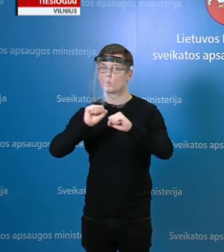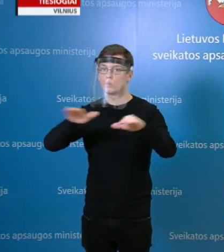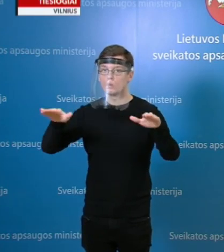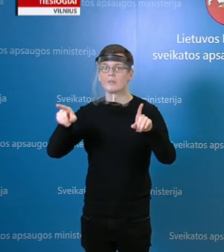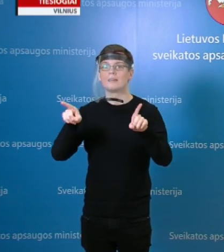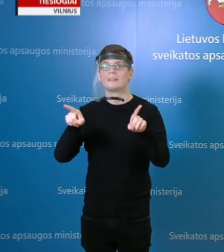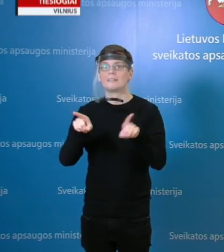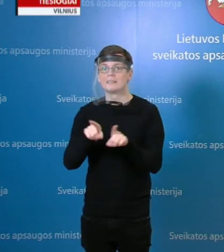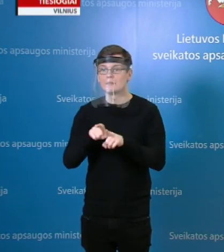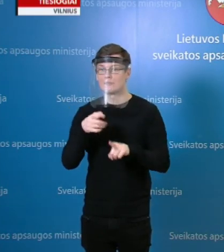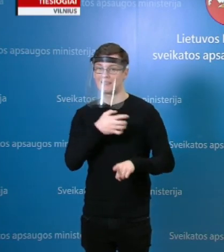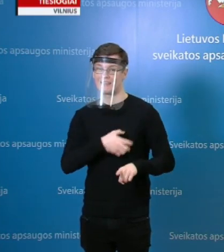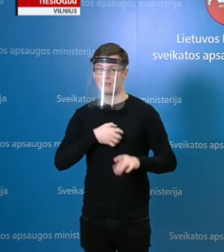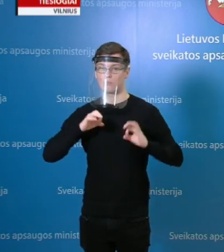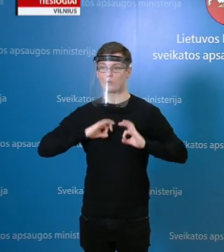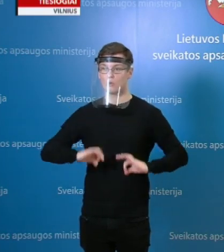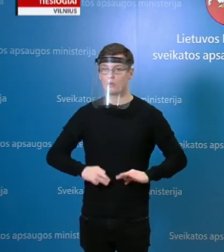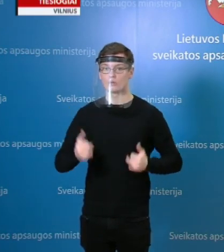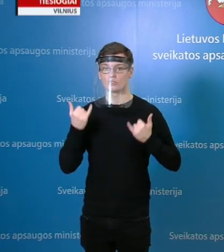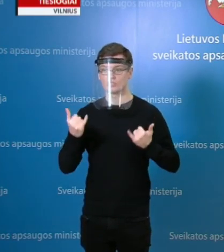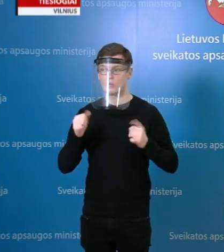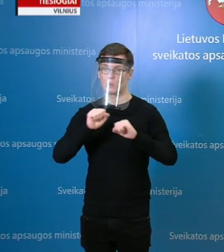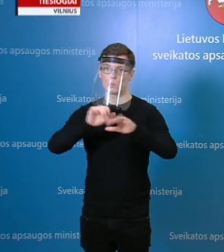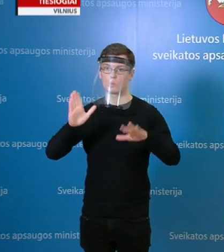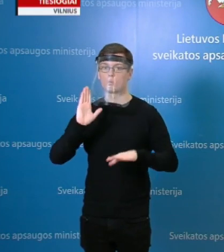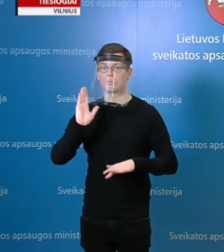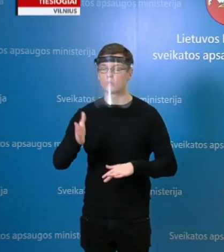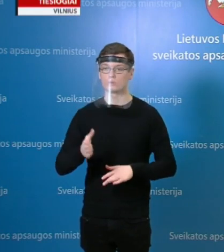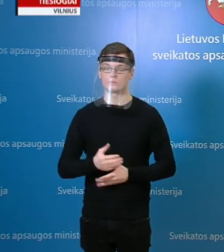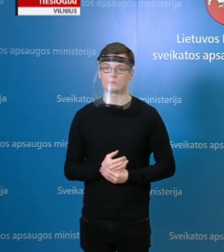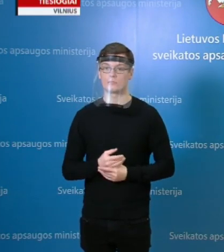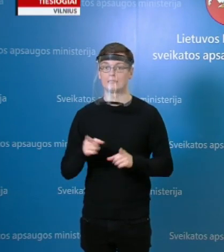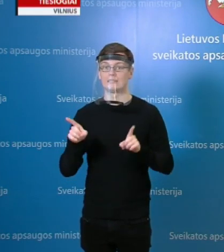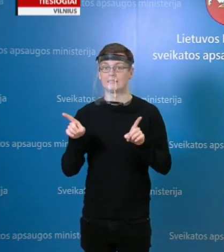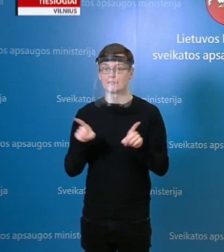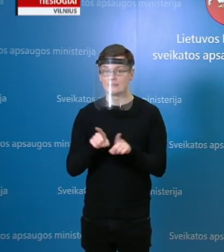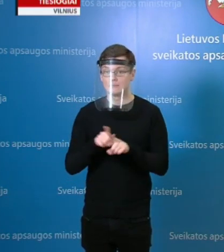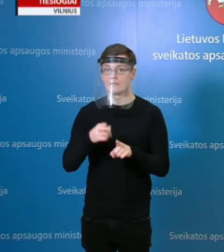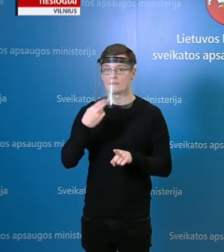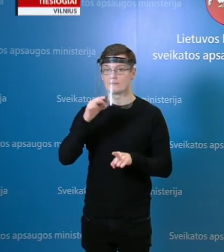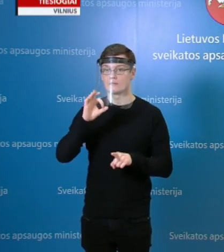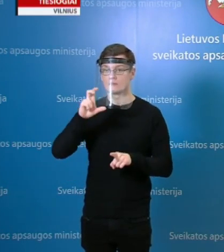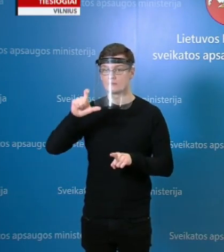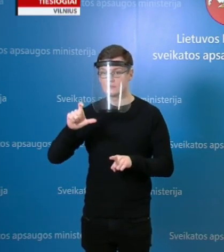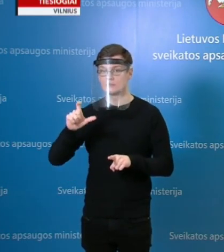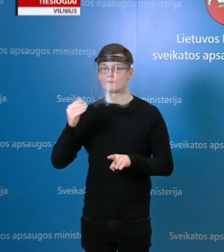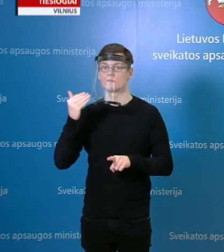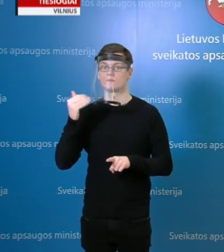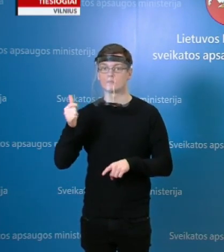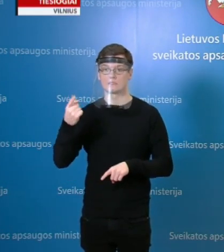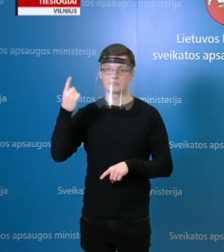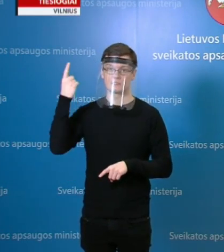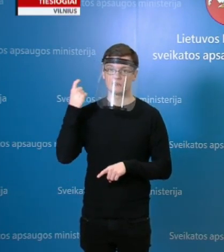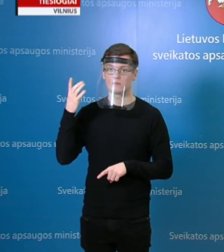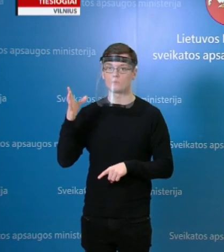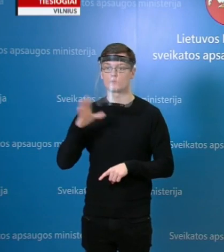kuris bus išsiųstas šiandien. Taip pat Nacionalinis visuomenės sveikatos centras praėjusią savaitę